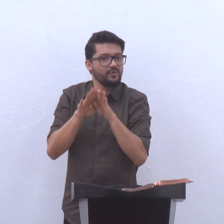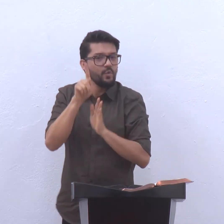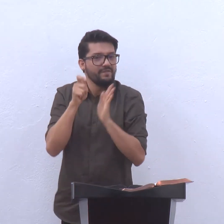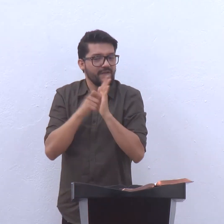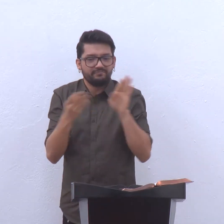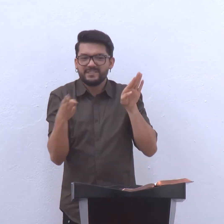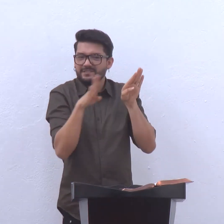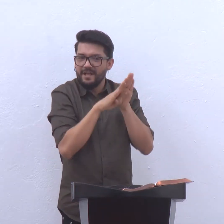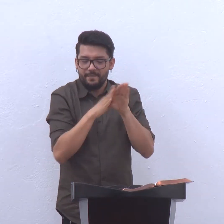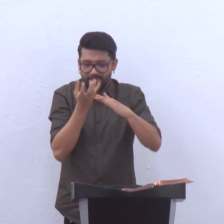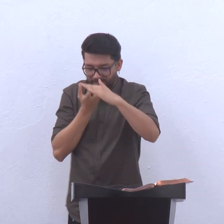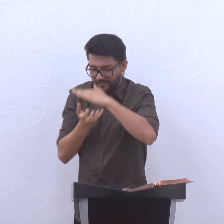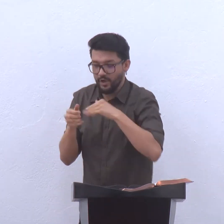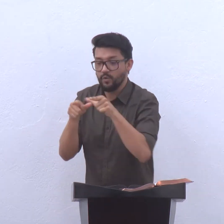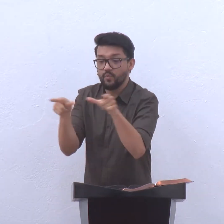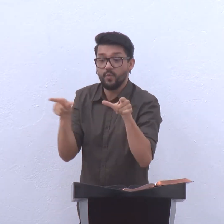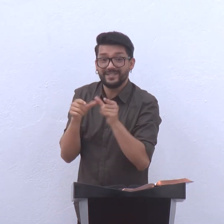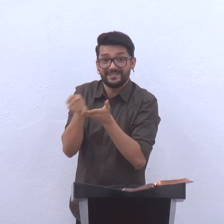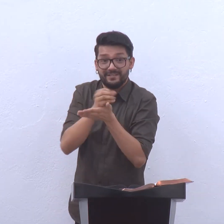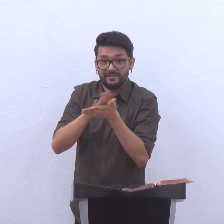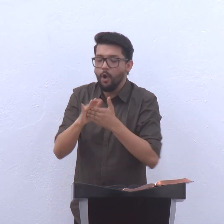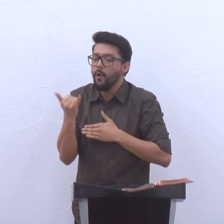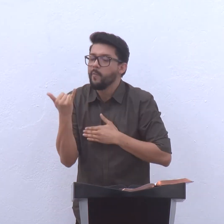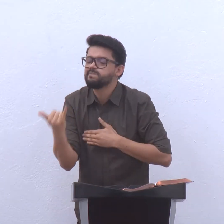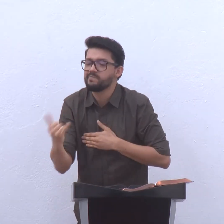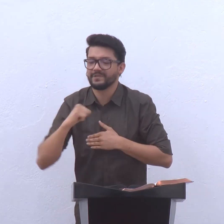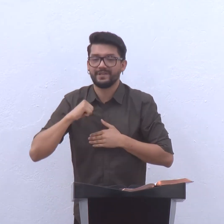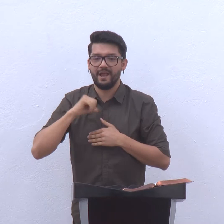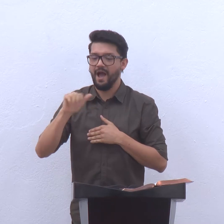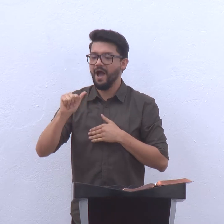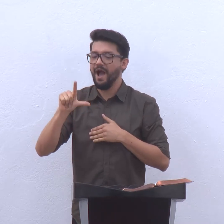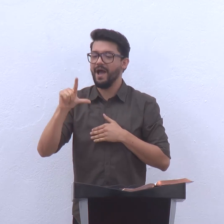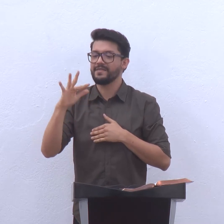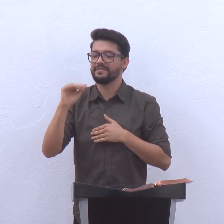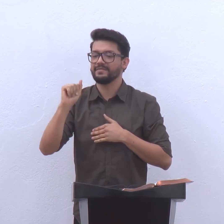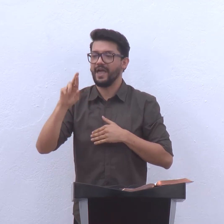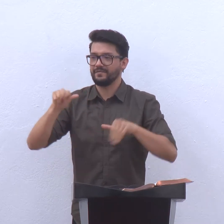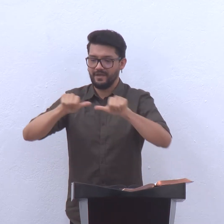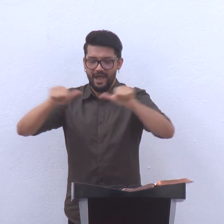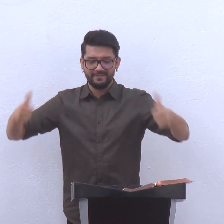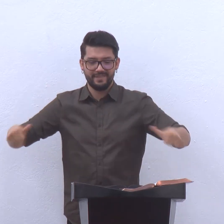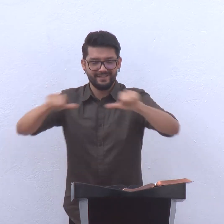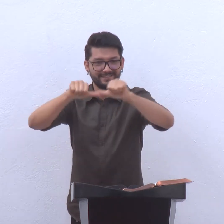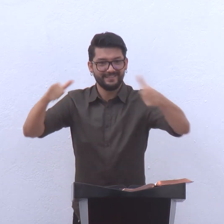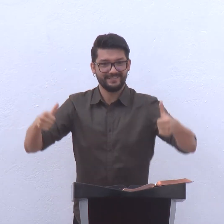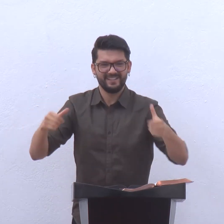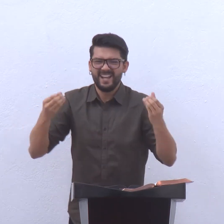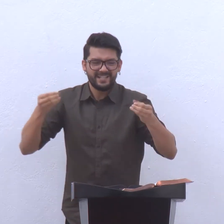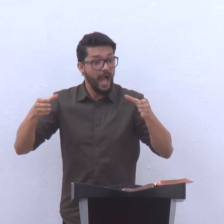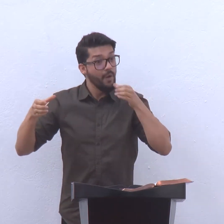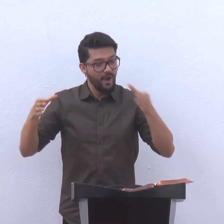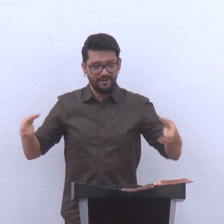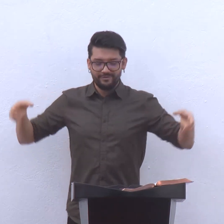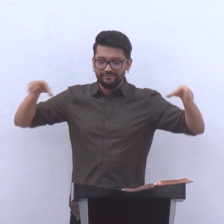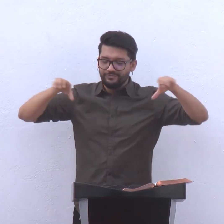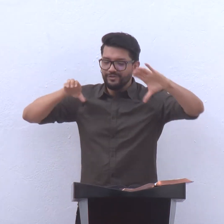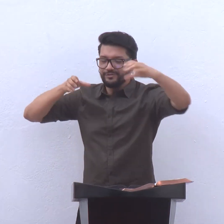cerrada y solo se abría para la libación del agua. Luego llegaban al templo y en el altar